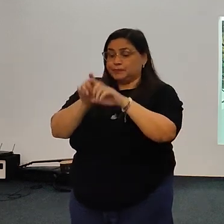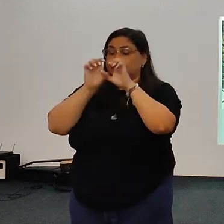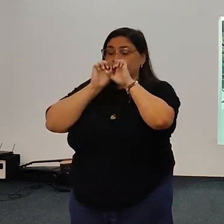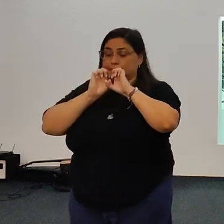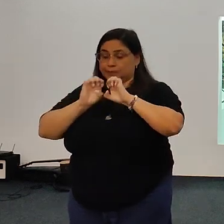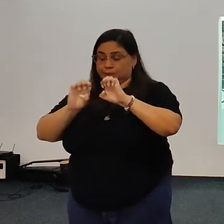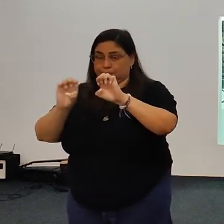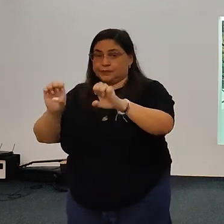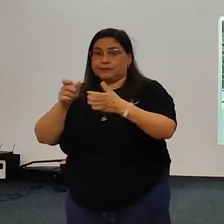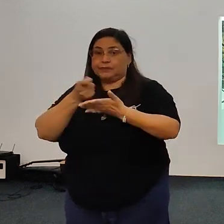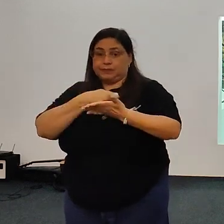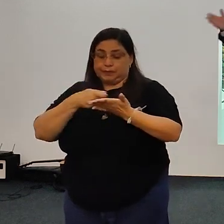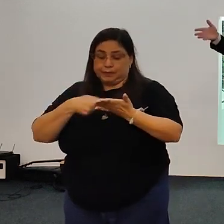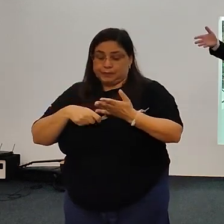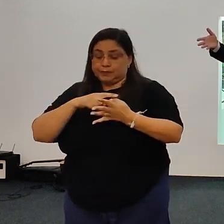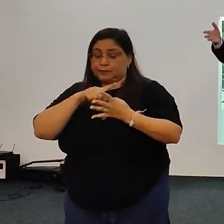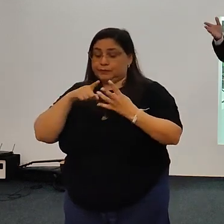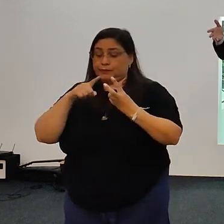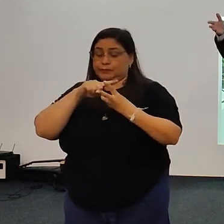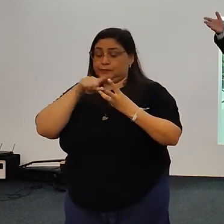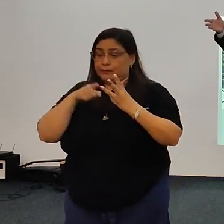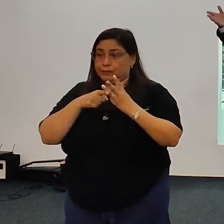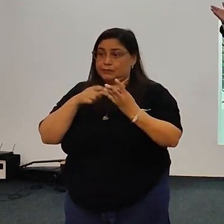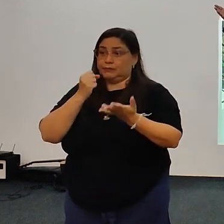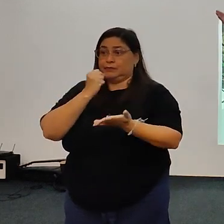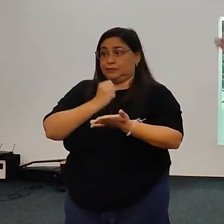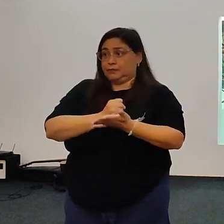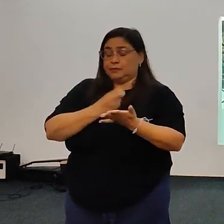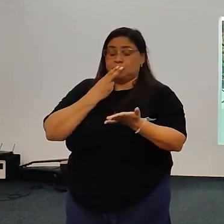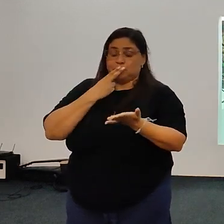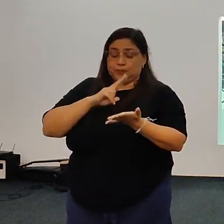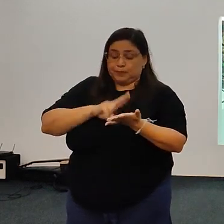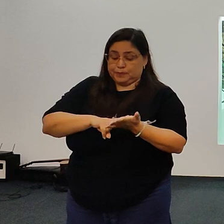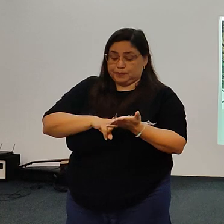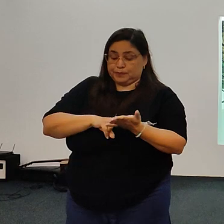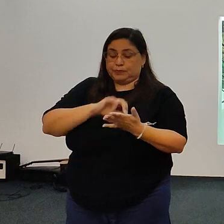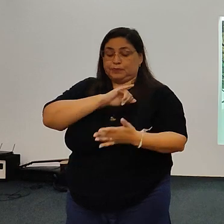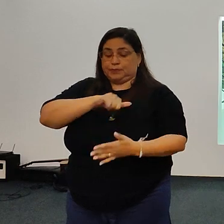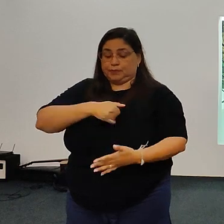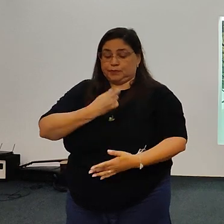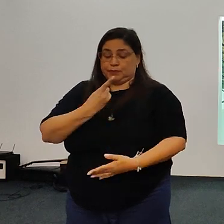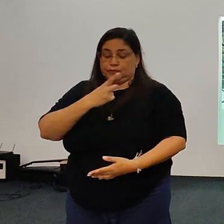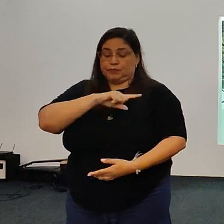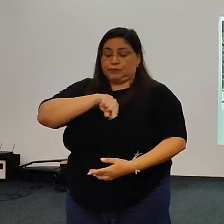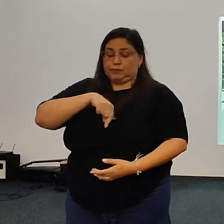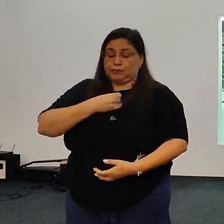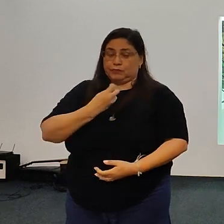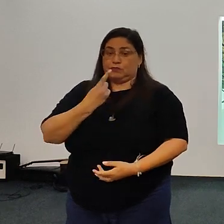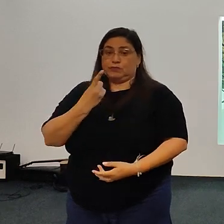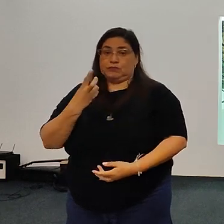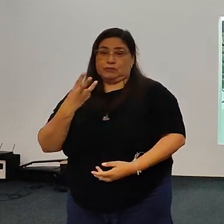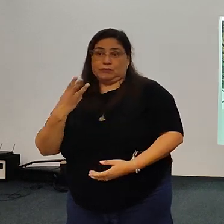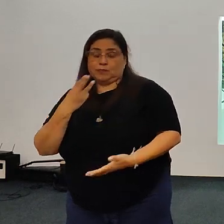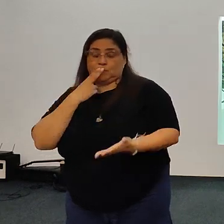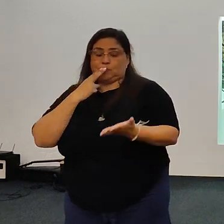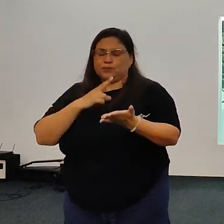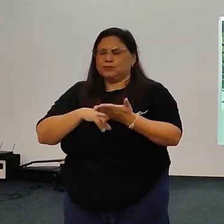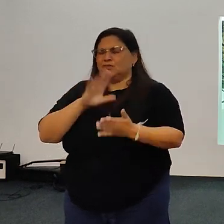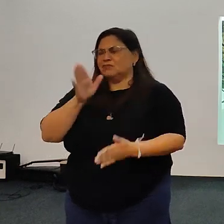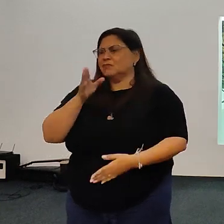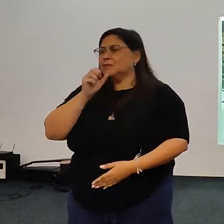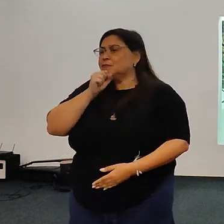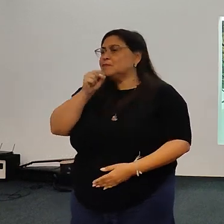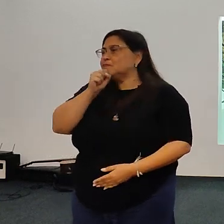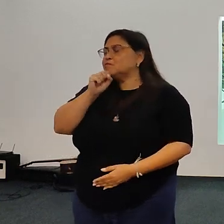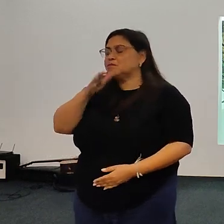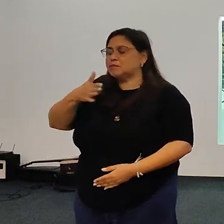Ele escreveu o Evangelho e 3 cartas, 1º, 2º e 3ª João. João já era bem velho quando escreveu essa carta, ele